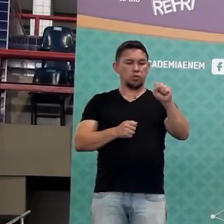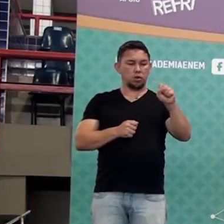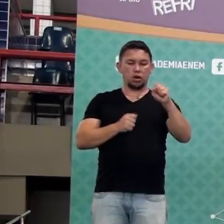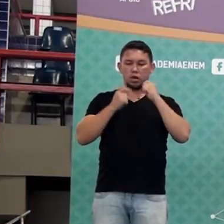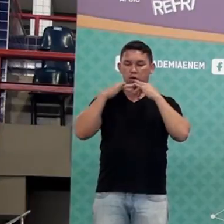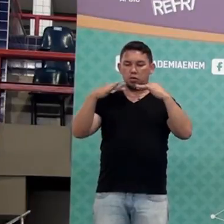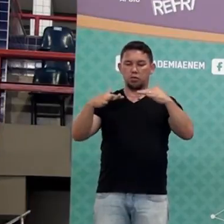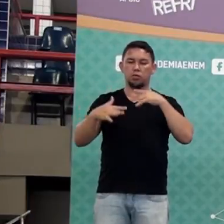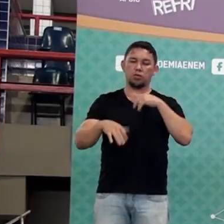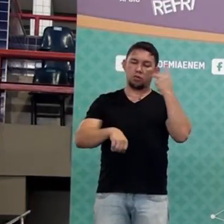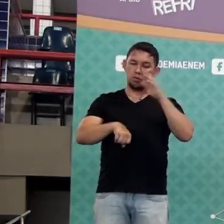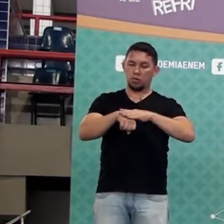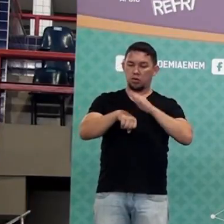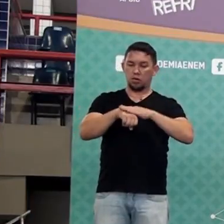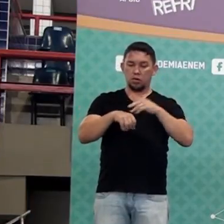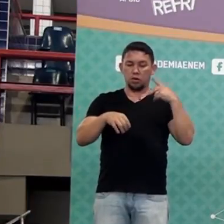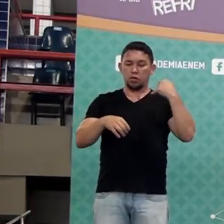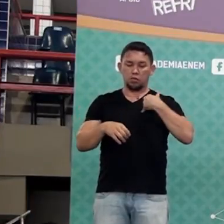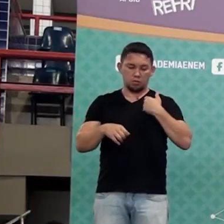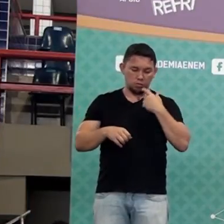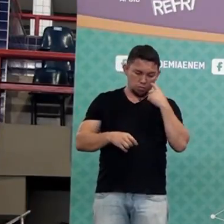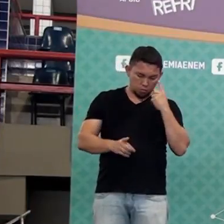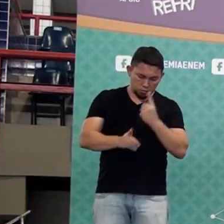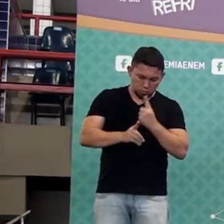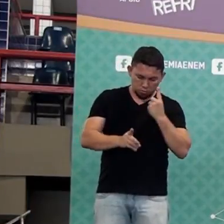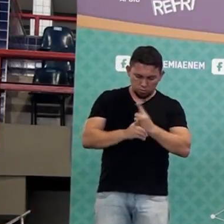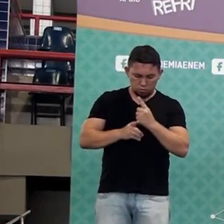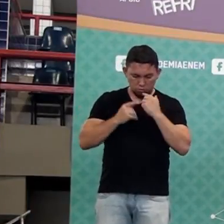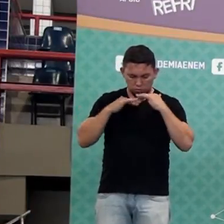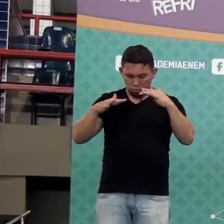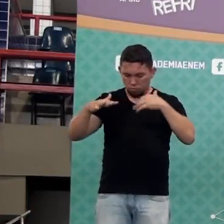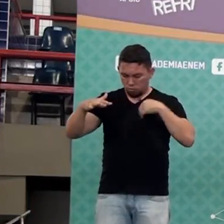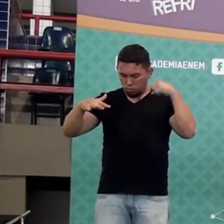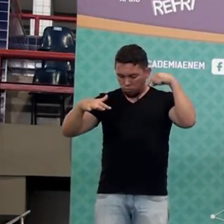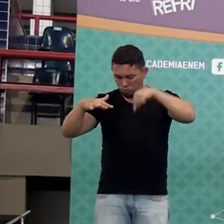é um combustível fóssil, ele já é encontrado na natureza